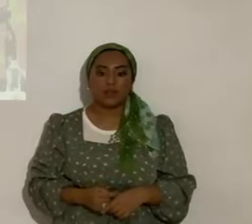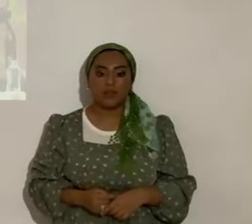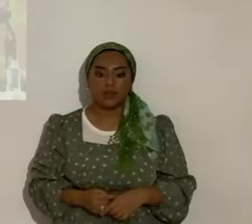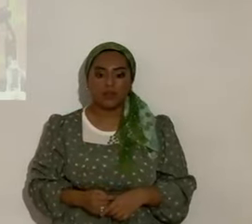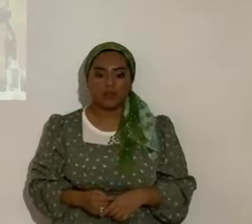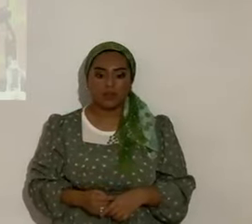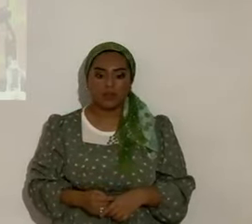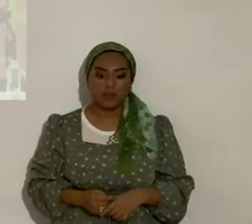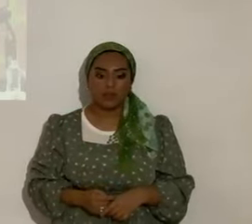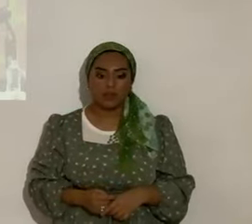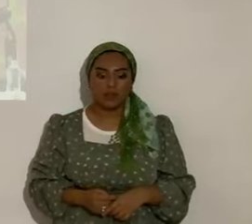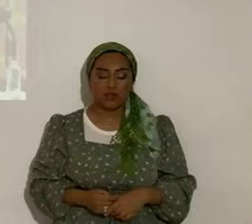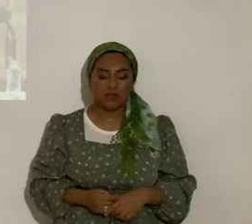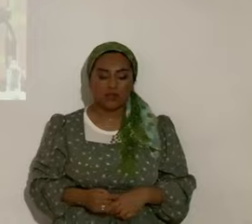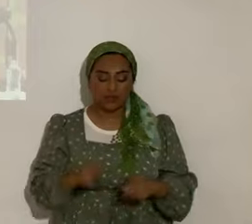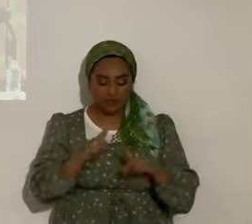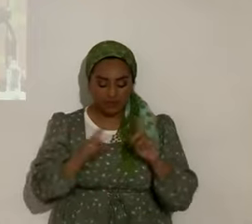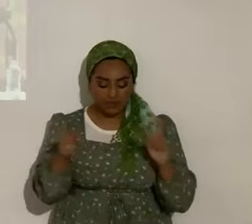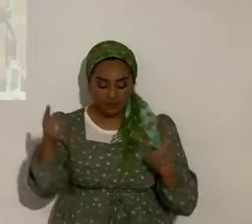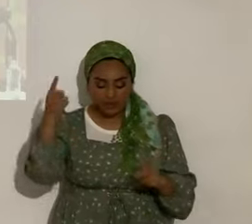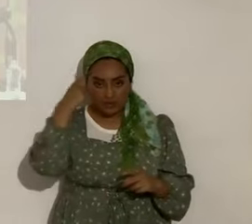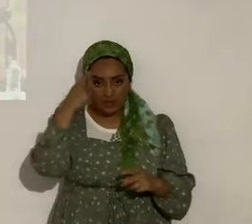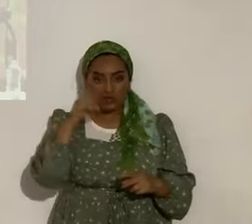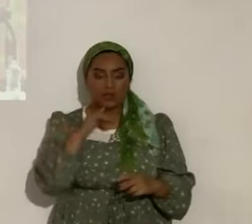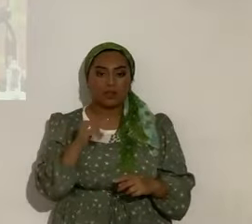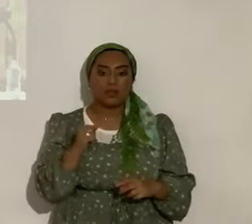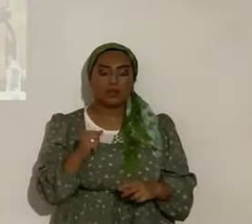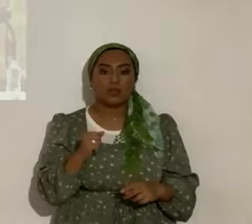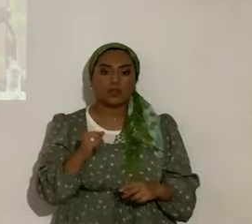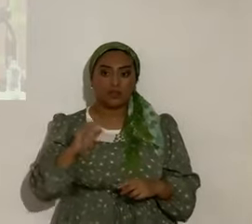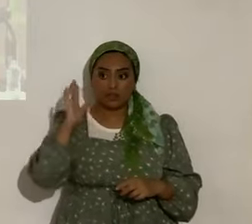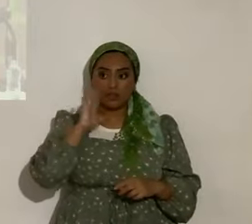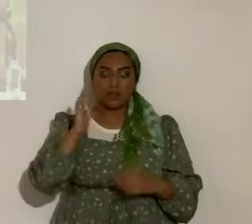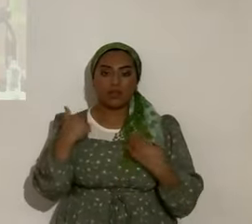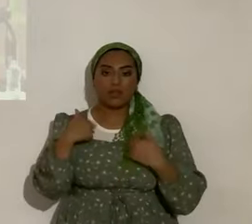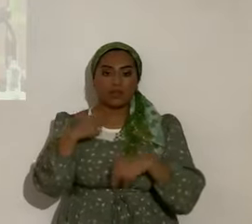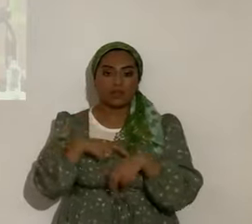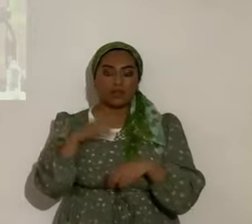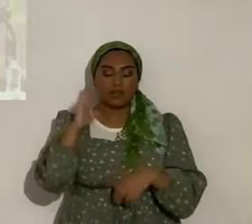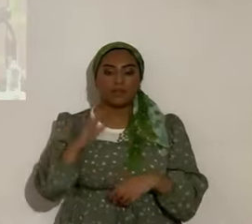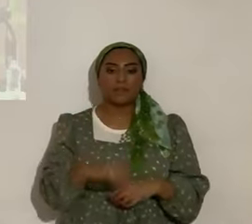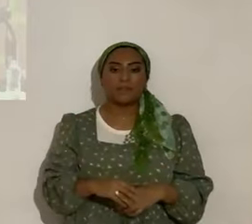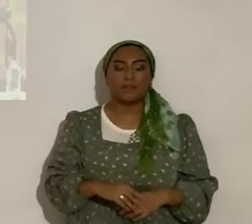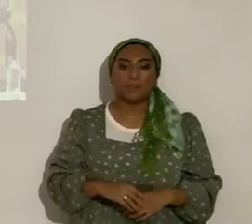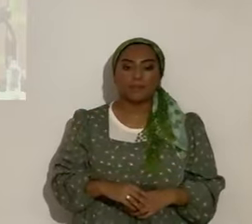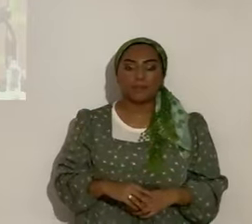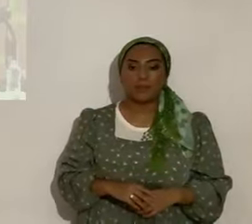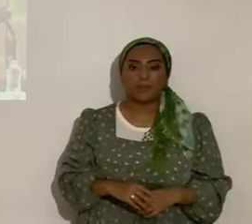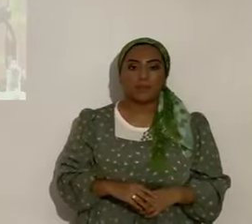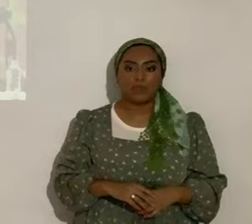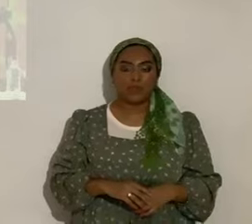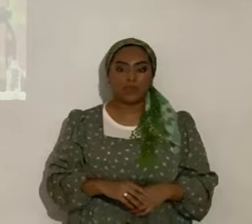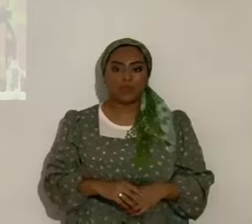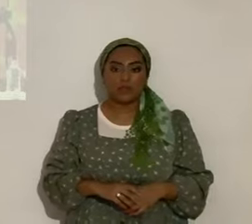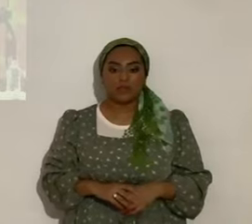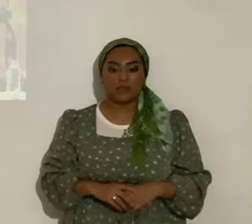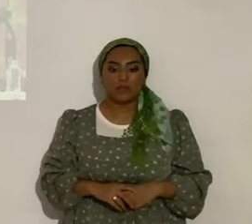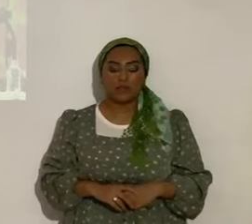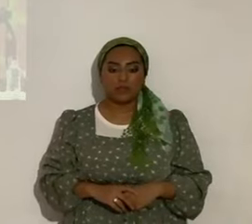Bueno, pero la idea está, o al menos los animales que había en ese momento en el jardín del Edén, que prácticamente eran